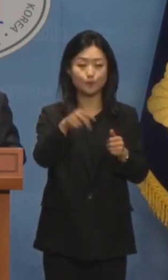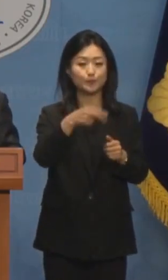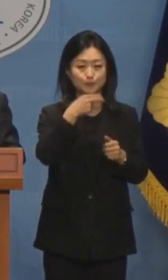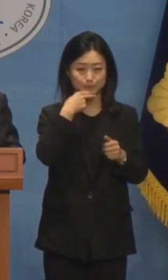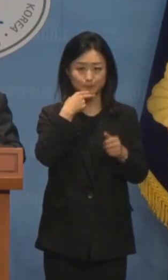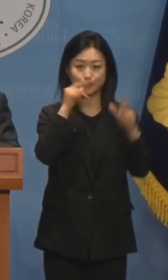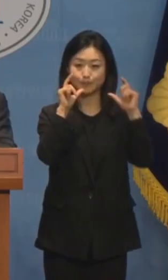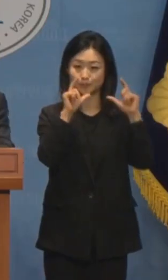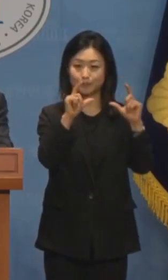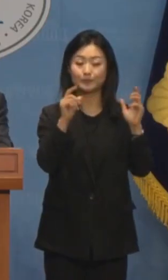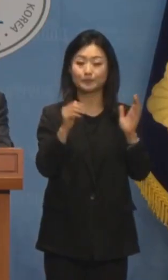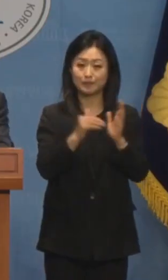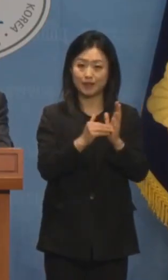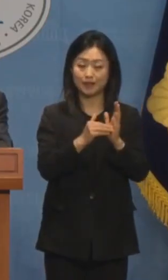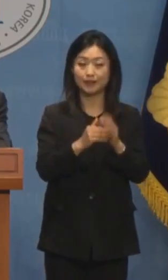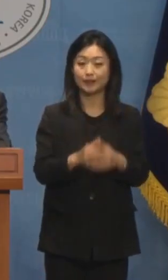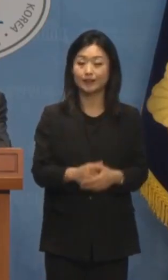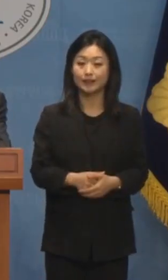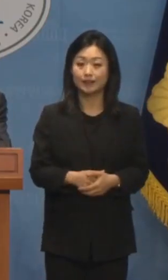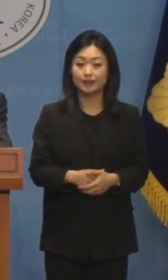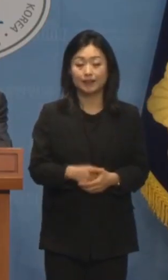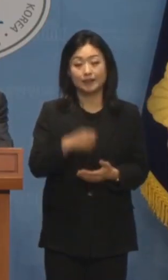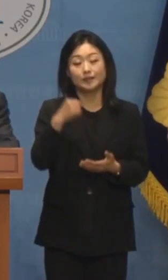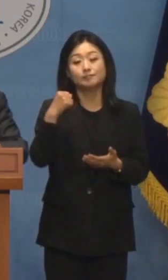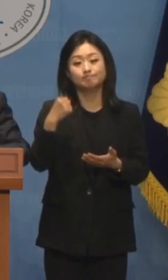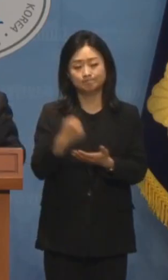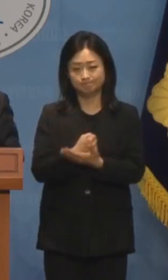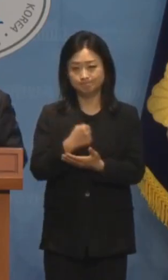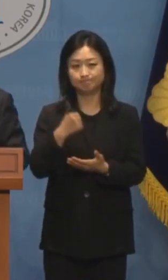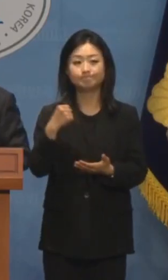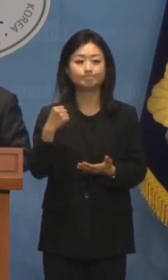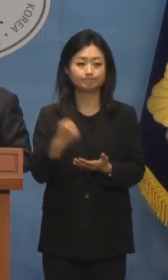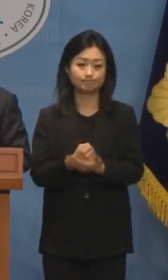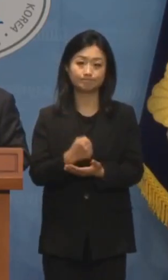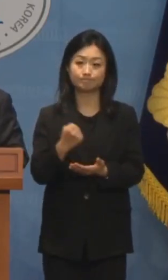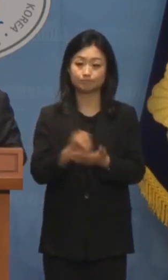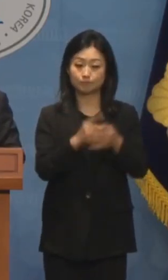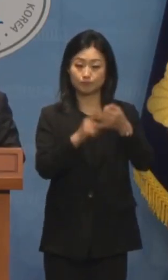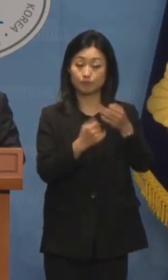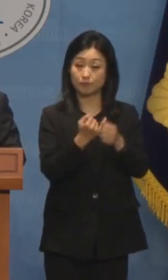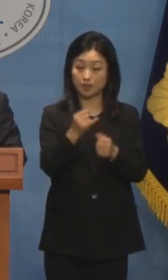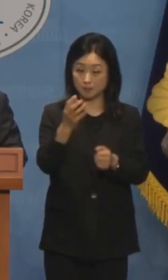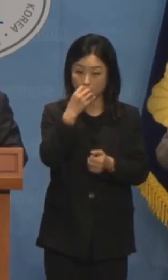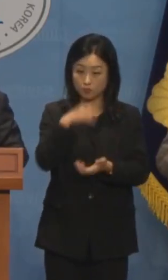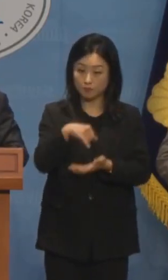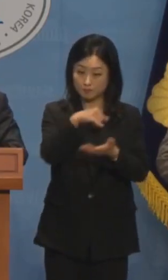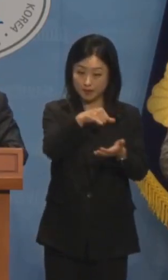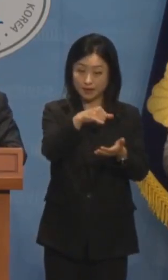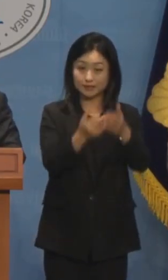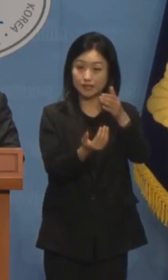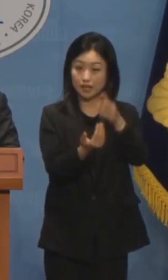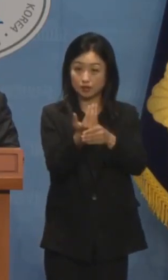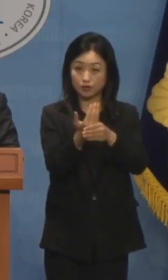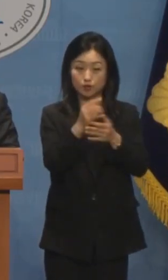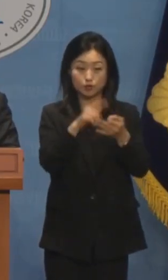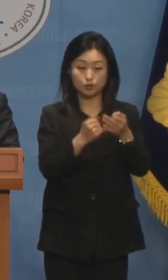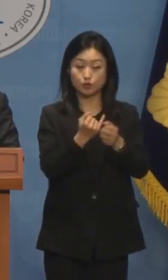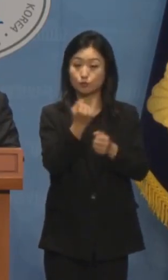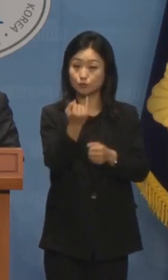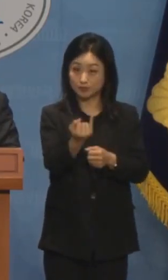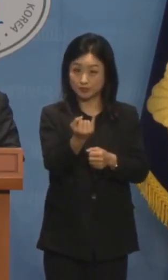것으로 확실시되고 있습니다. 참으로 개탄스럽습니다. 김건희 여사 명품백 수수 의혹은 김건희